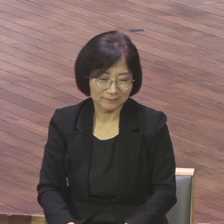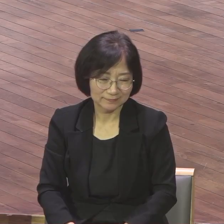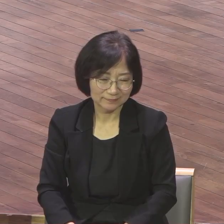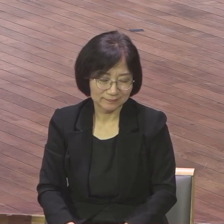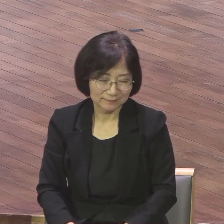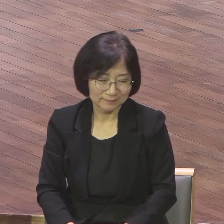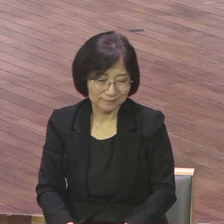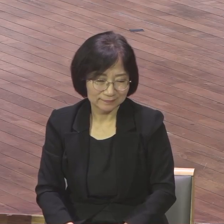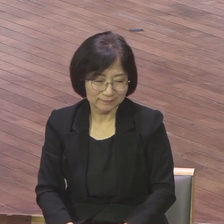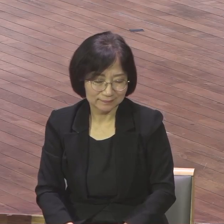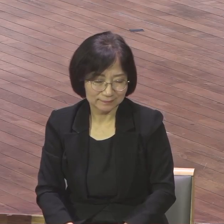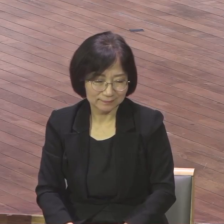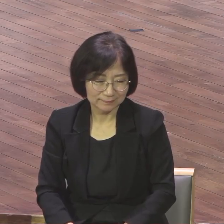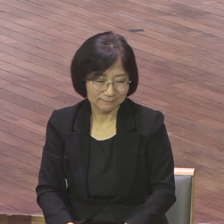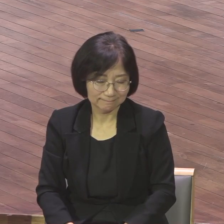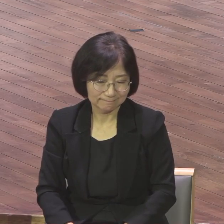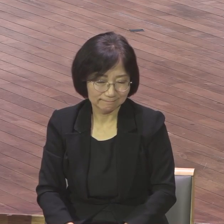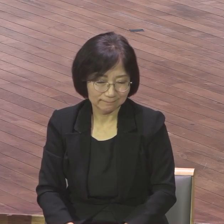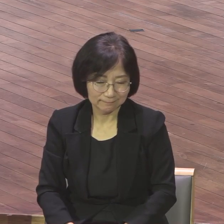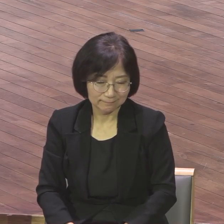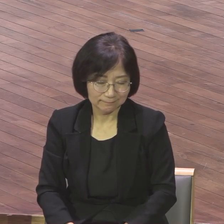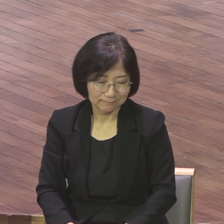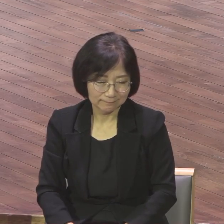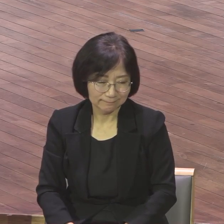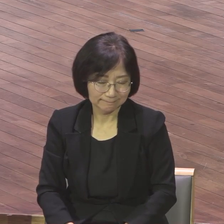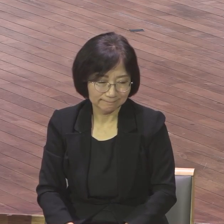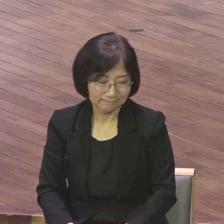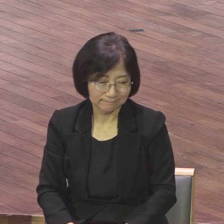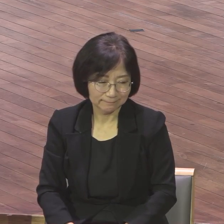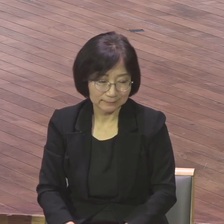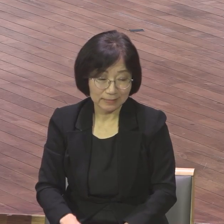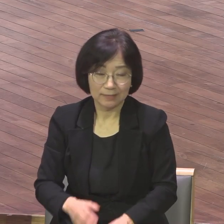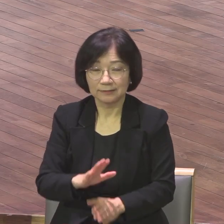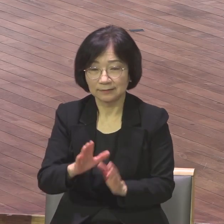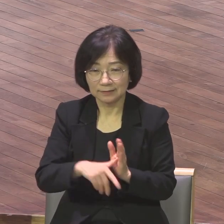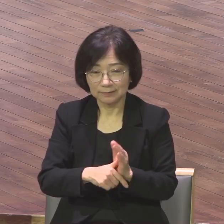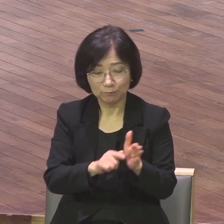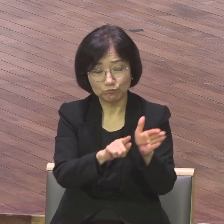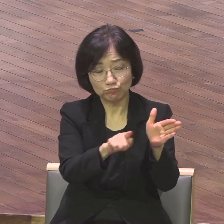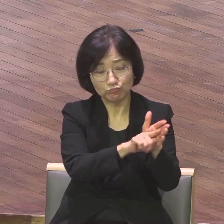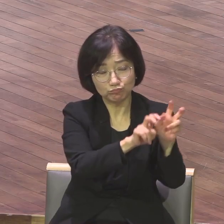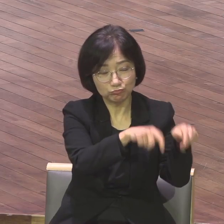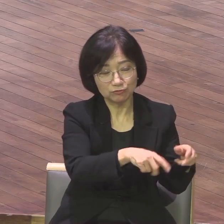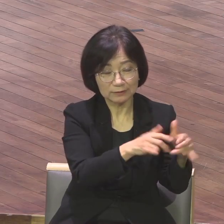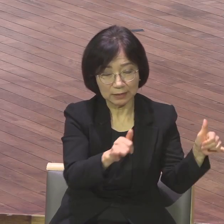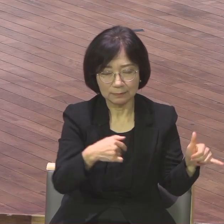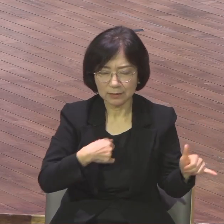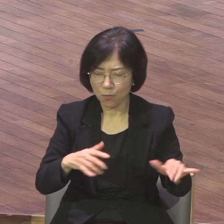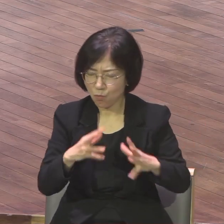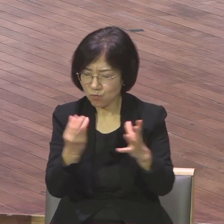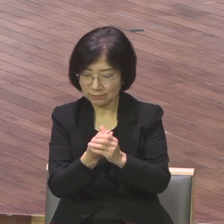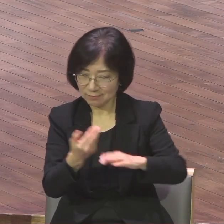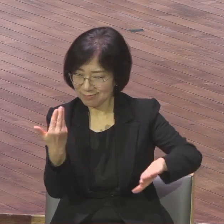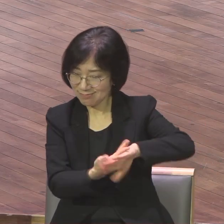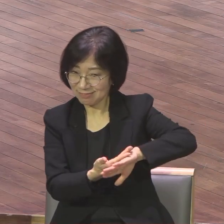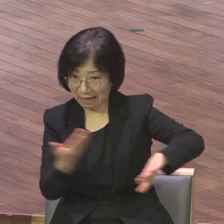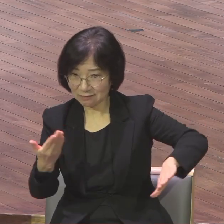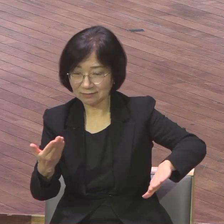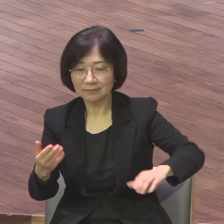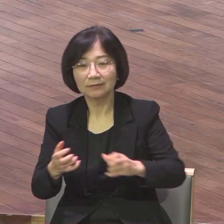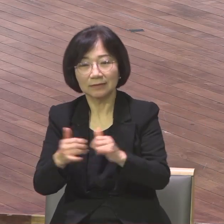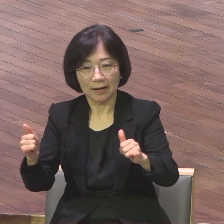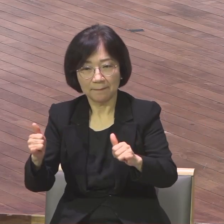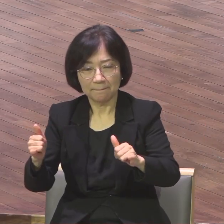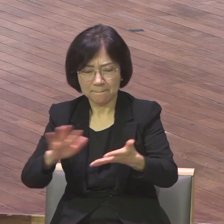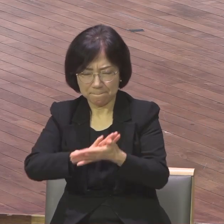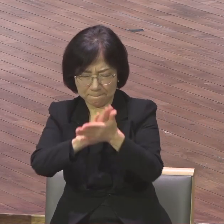이 삶의 내용이 막 완전히 다르죠. 불신자들하고는. 여러분이 변화의 주도자로 서게